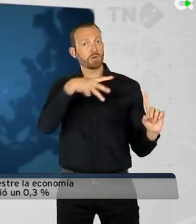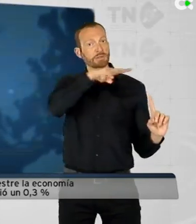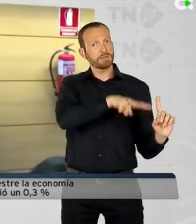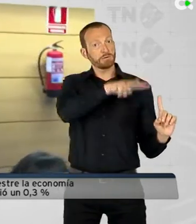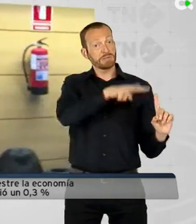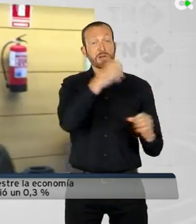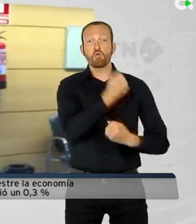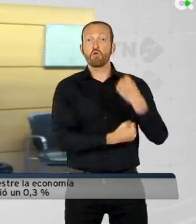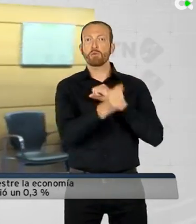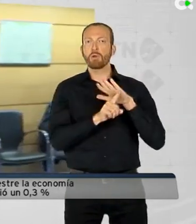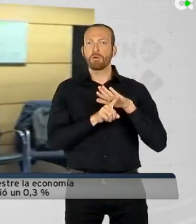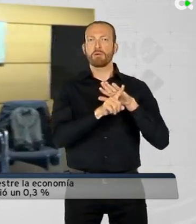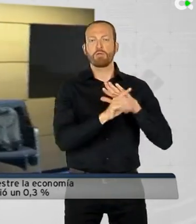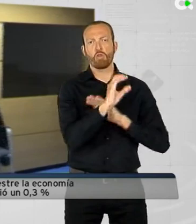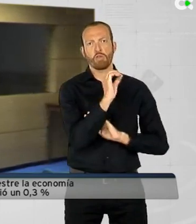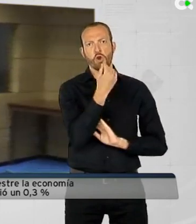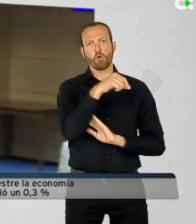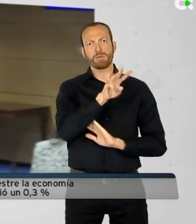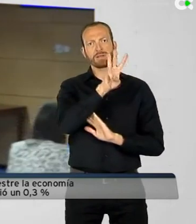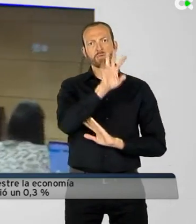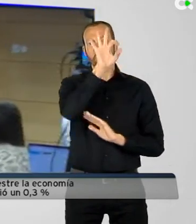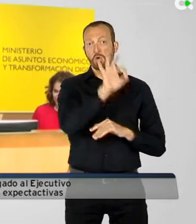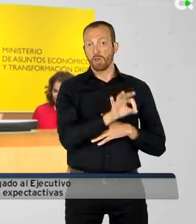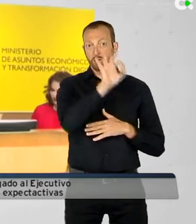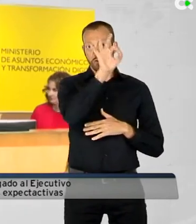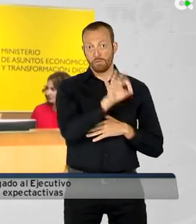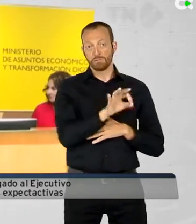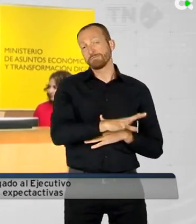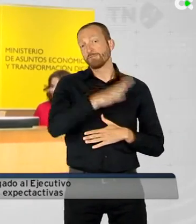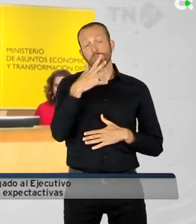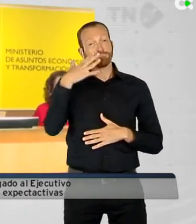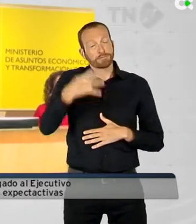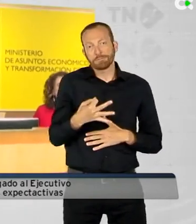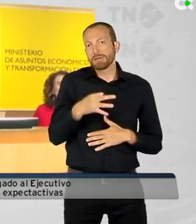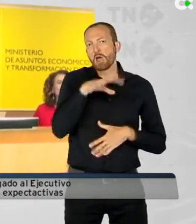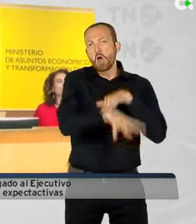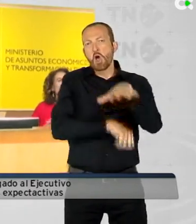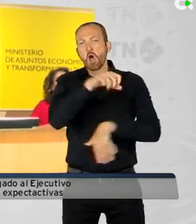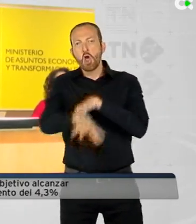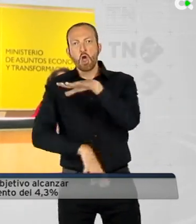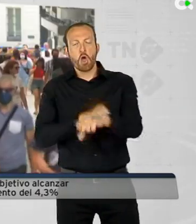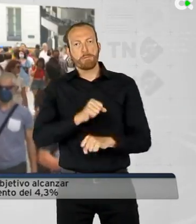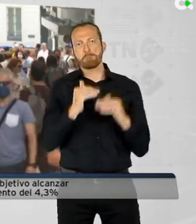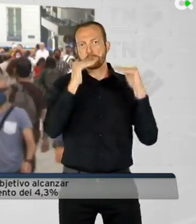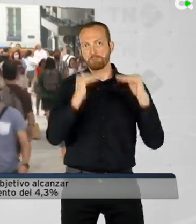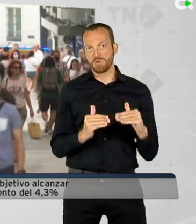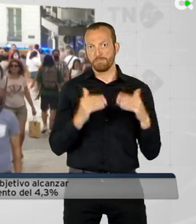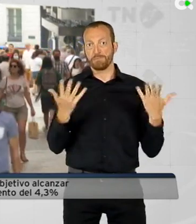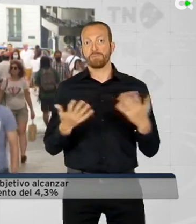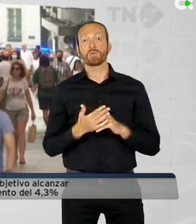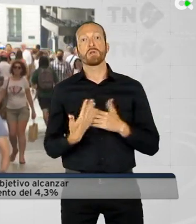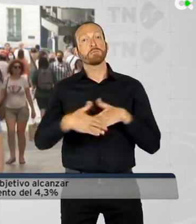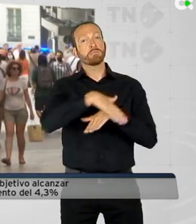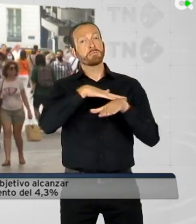del año, la economía solo creció un 0,3% debido al menor poder adquisitivo de las familias. Con estos datos,